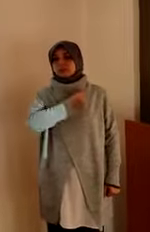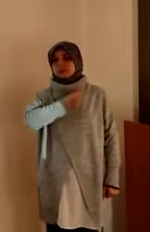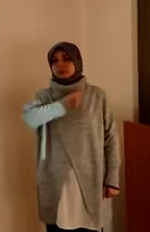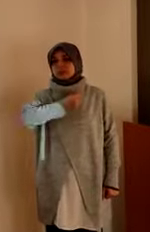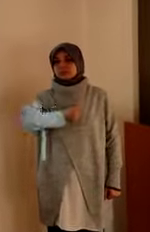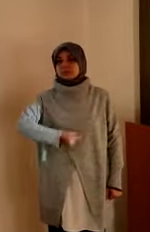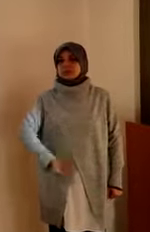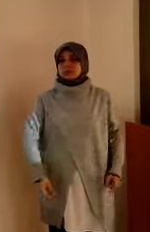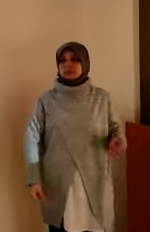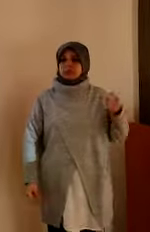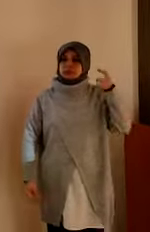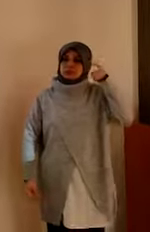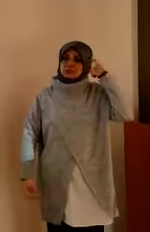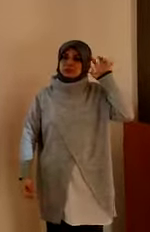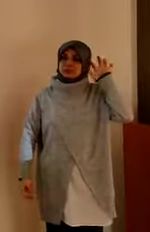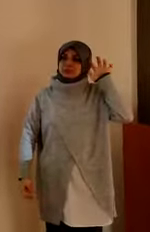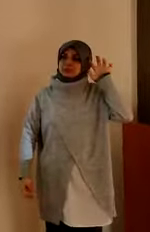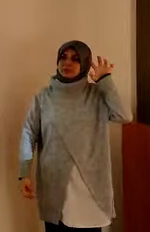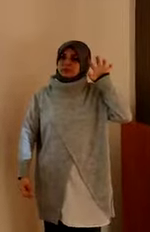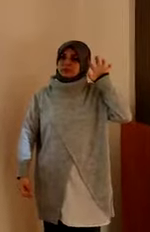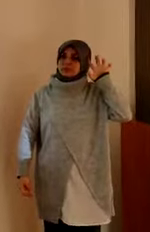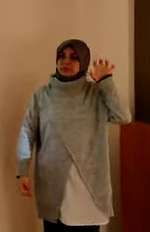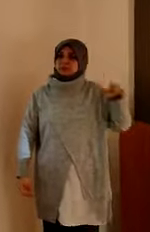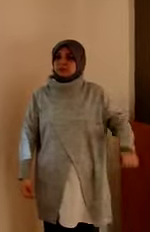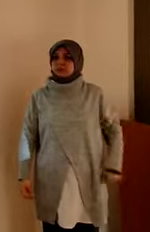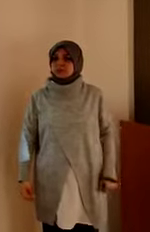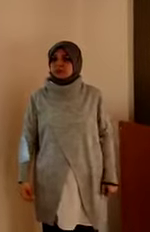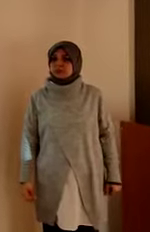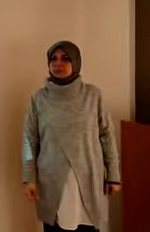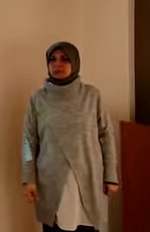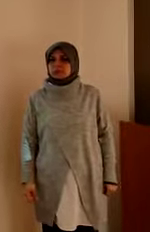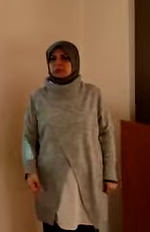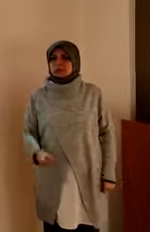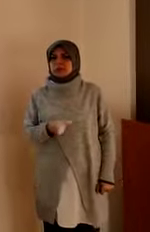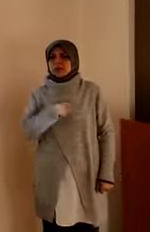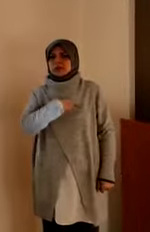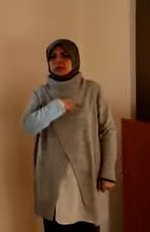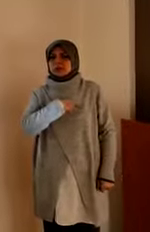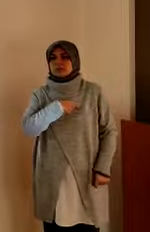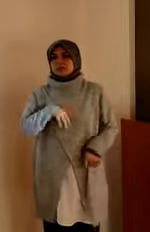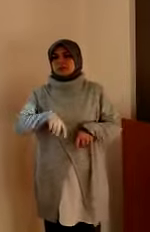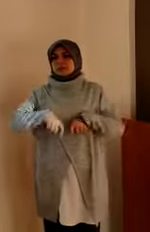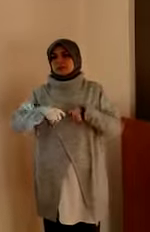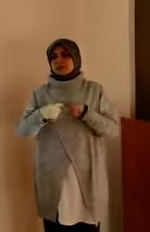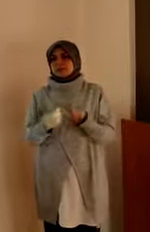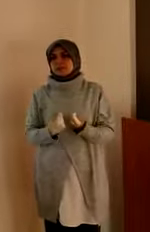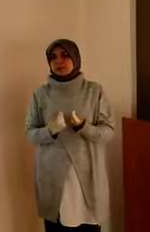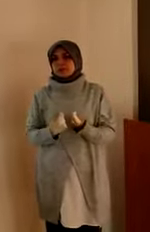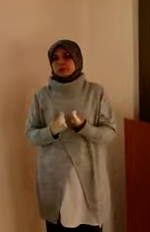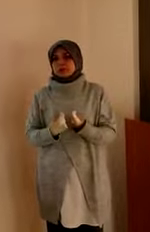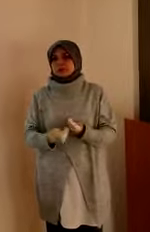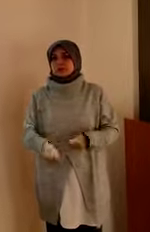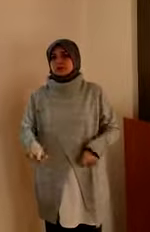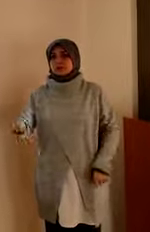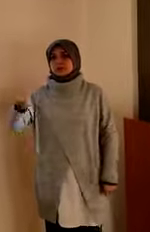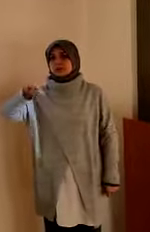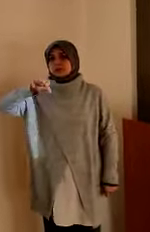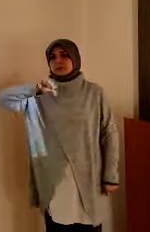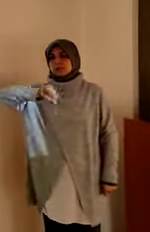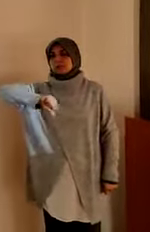kaçmak, kafaya takmak, kalbi kırılmak,